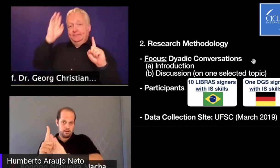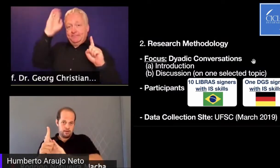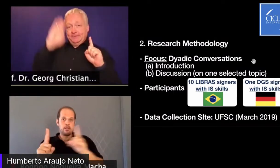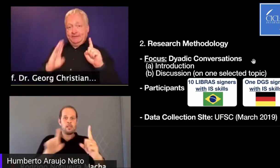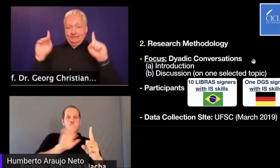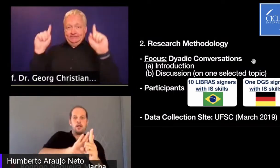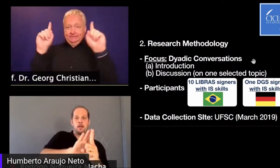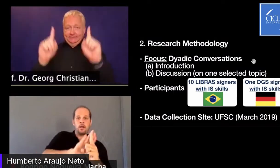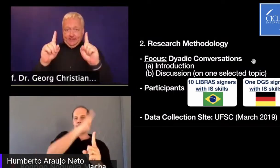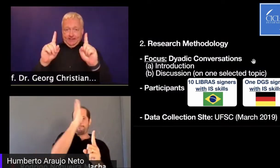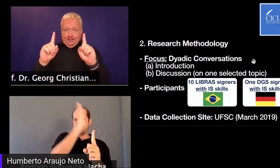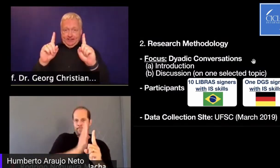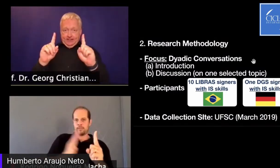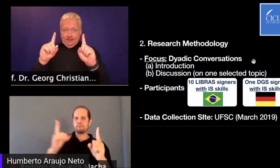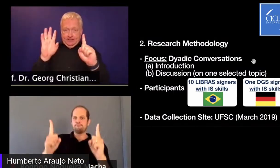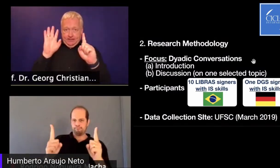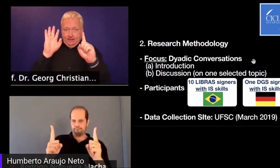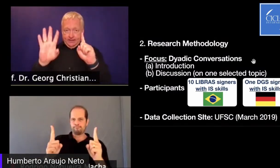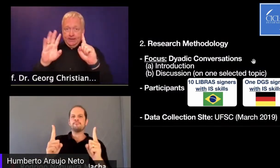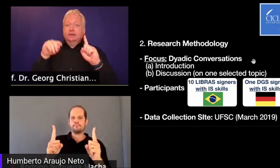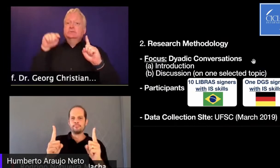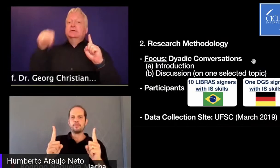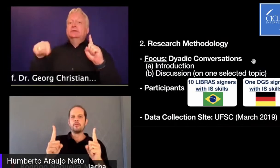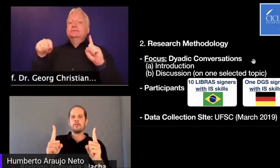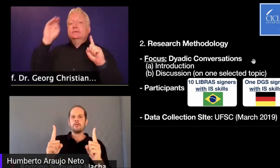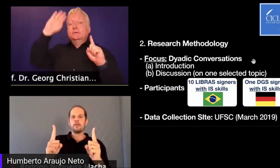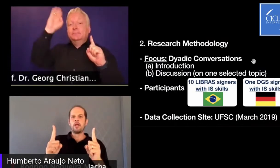delas alemã e outra brasileira.